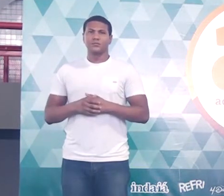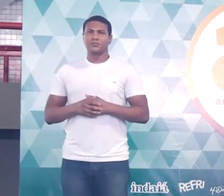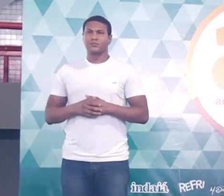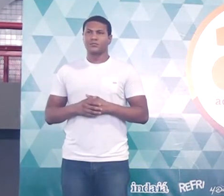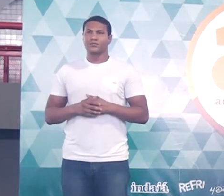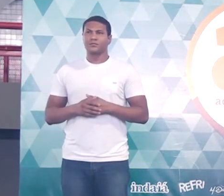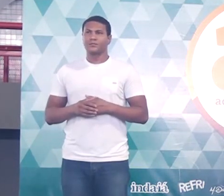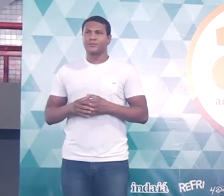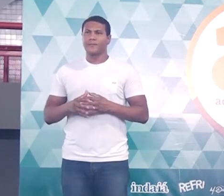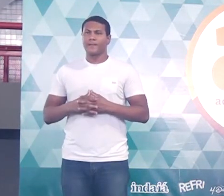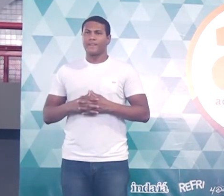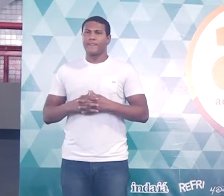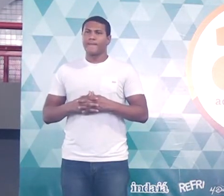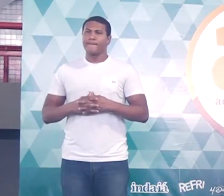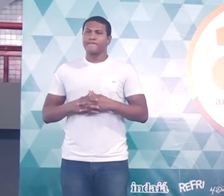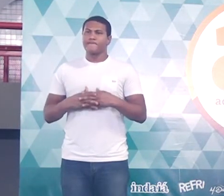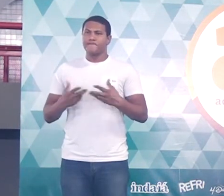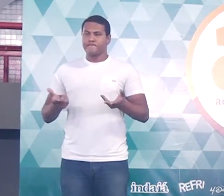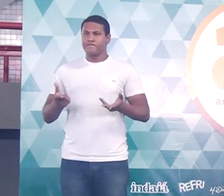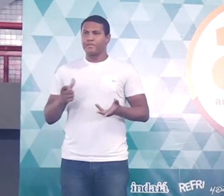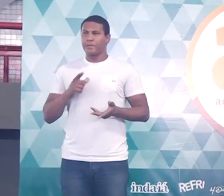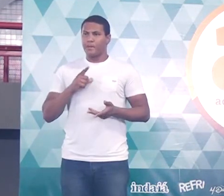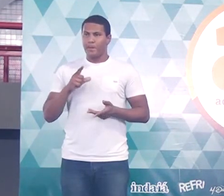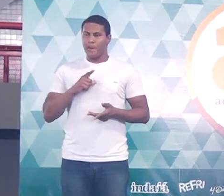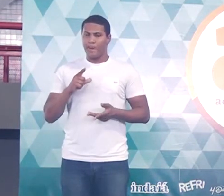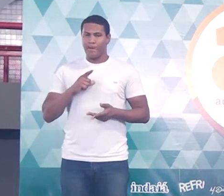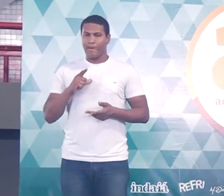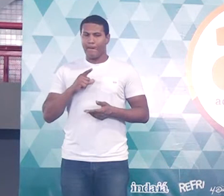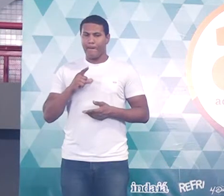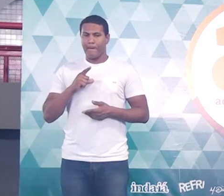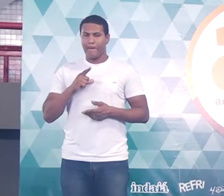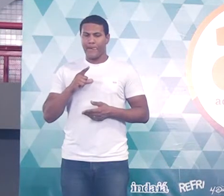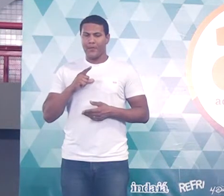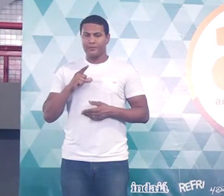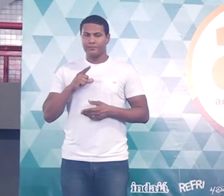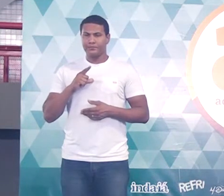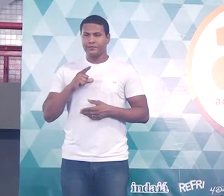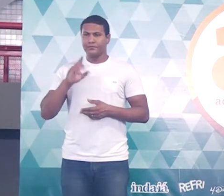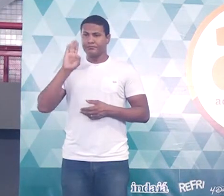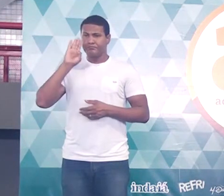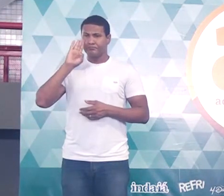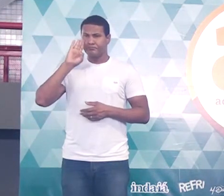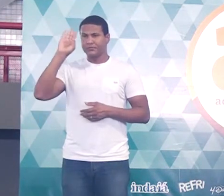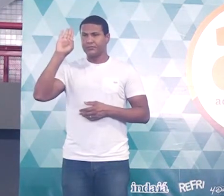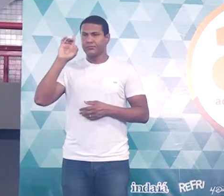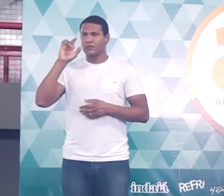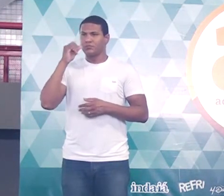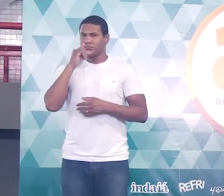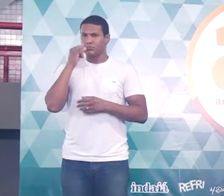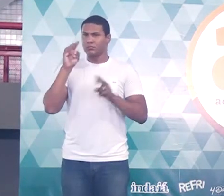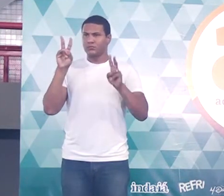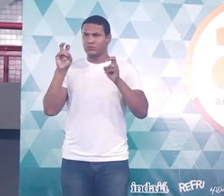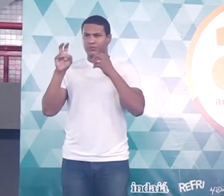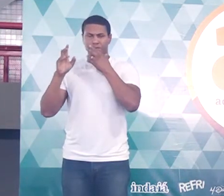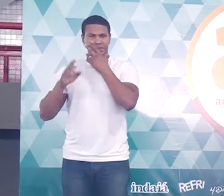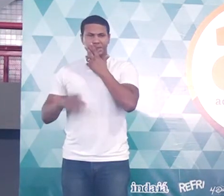E aí, nós temos a ideia fundamental da nossa energia. Galera,